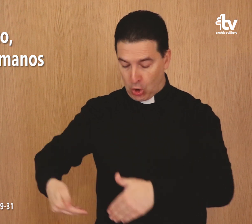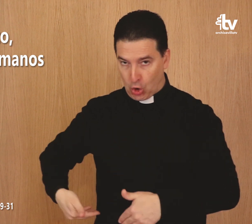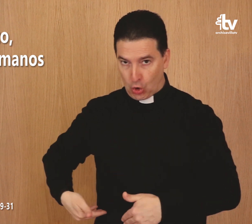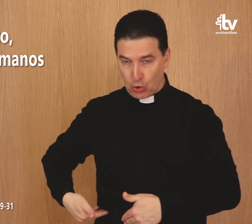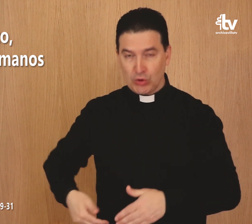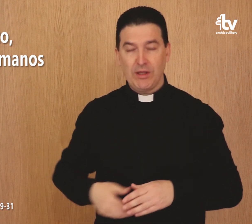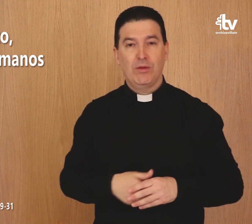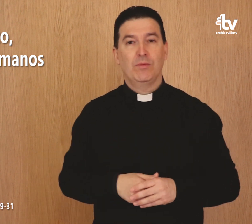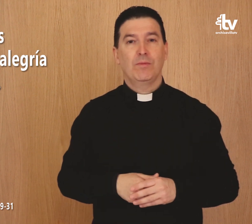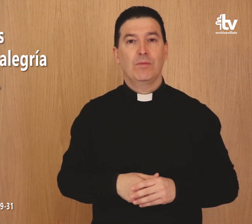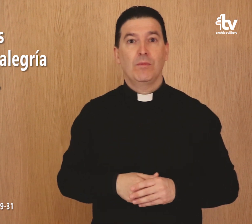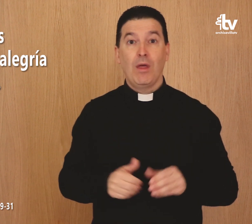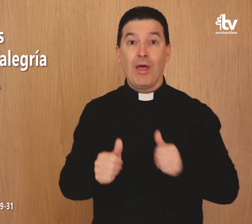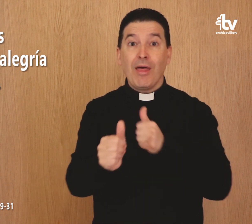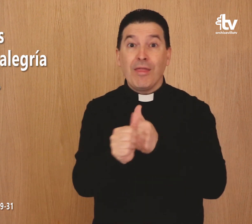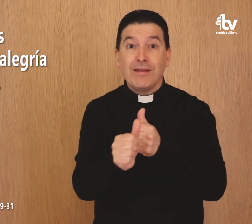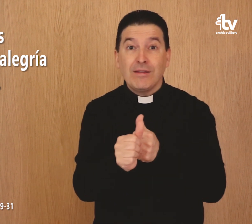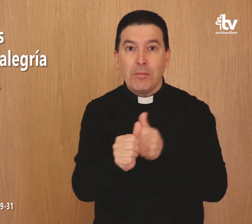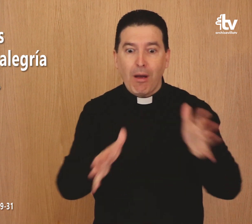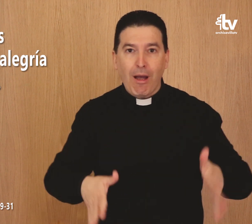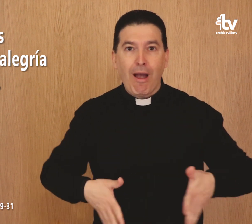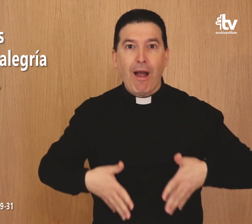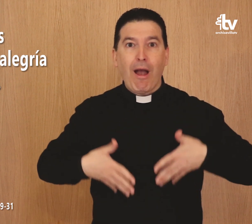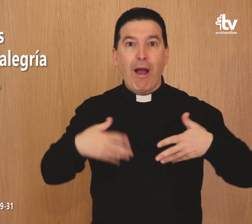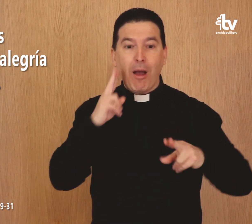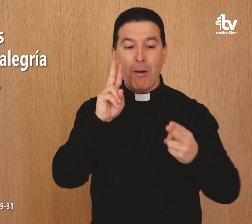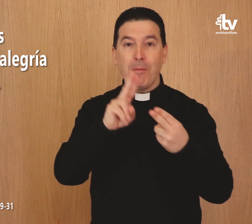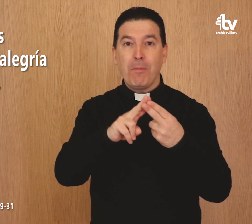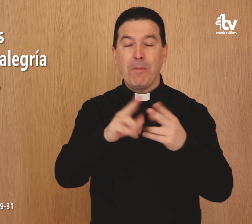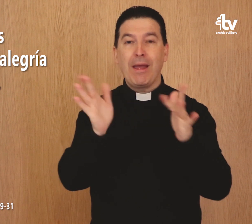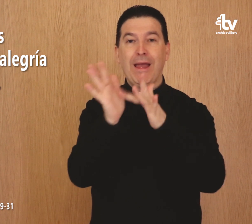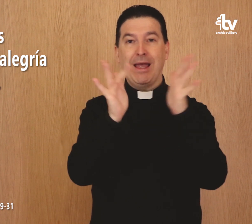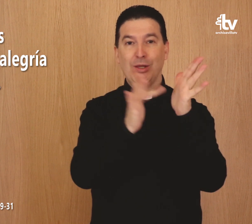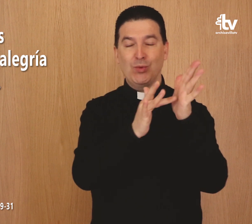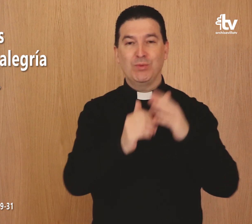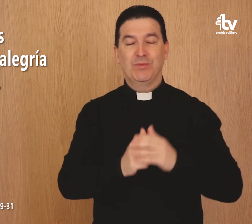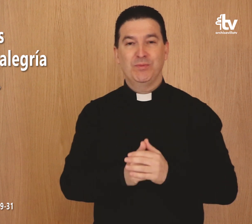costado. Y los discípulos se llenaron de alegría al ver al Señor.